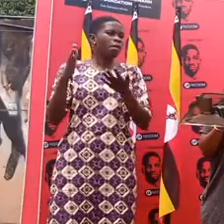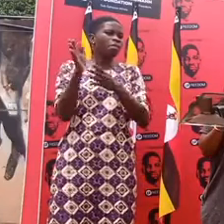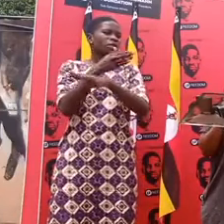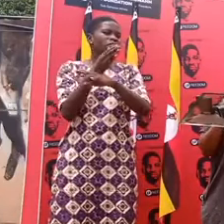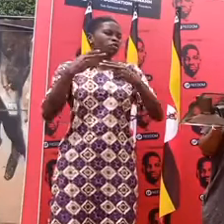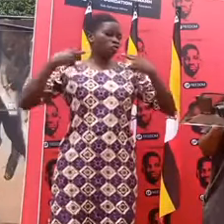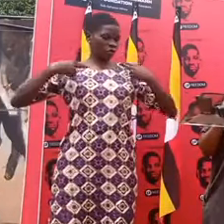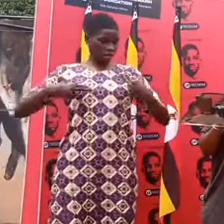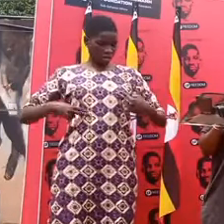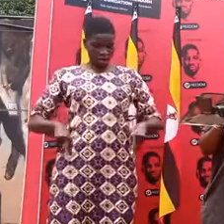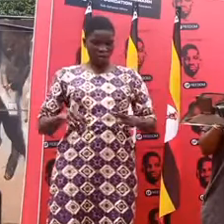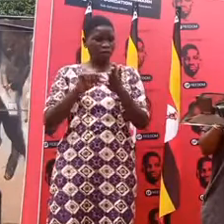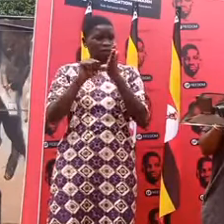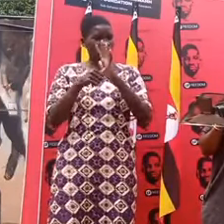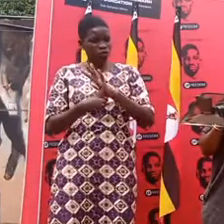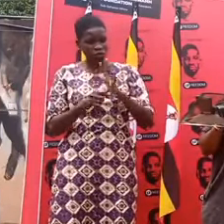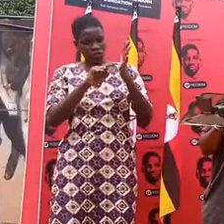saganya